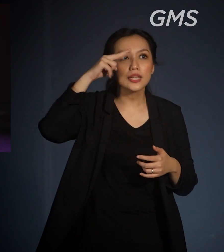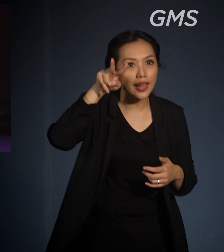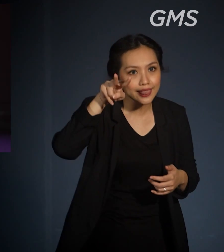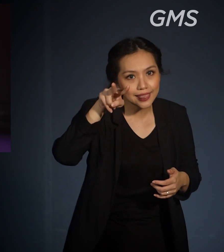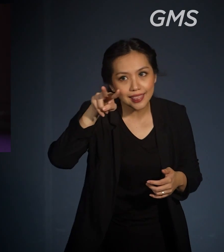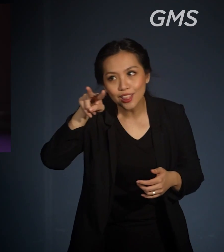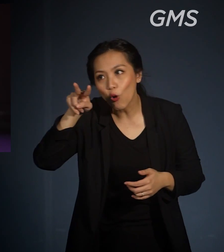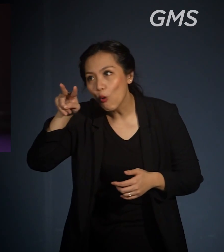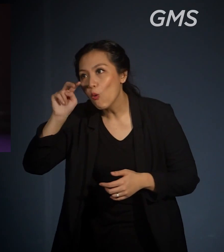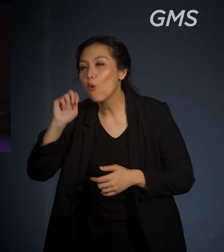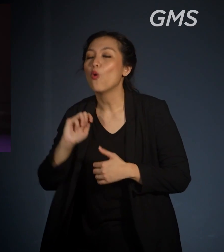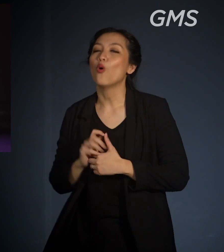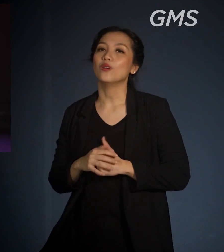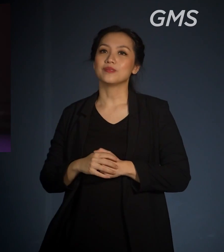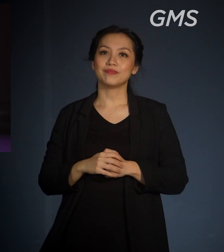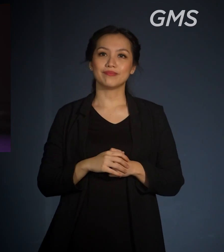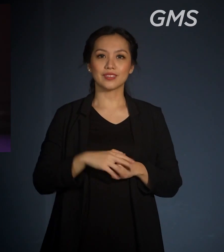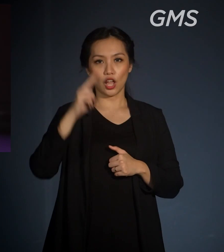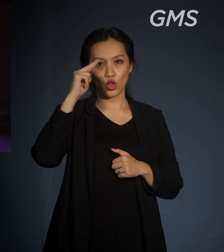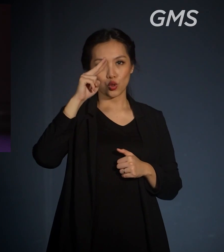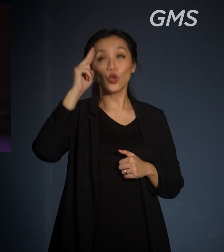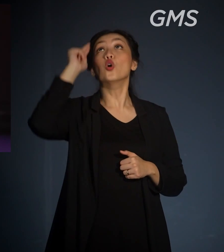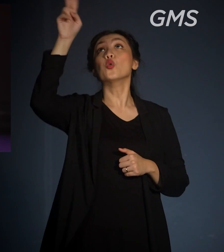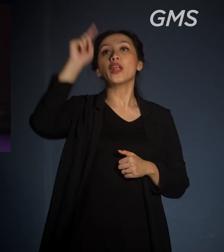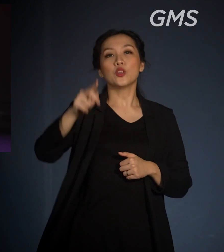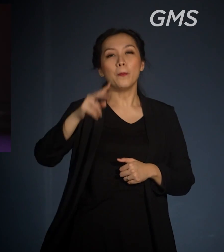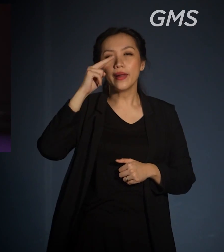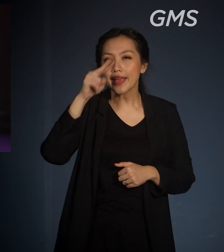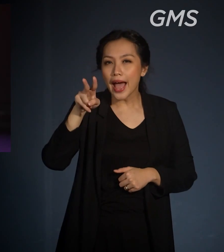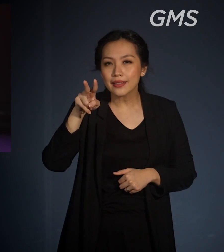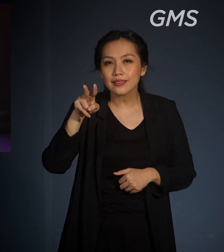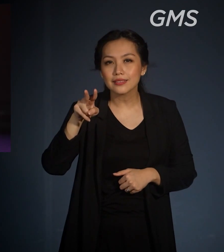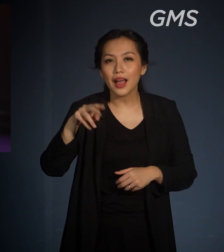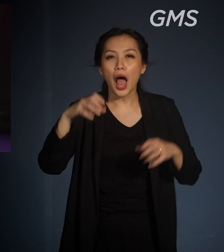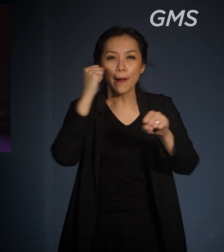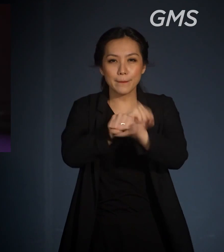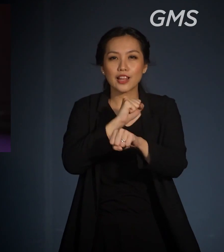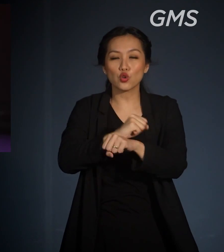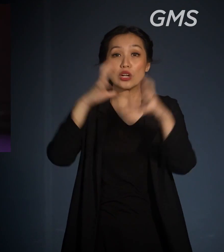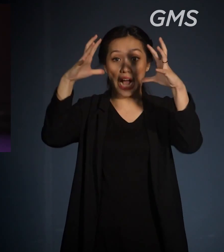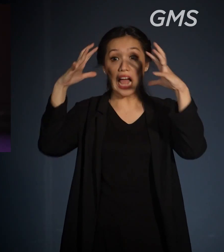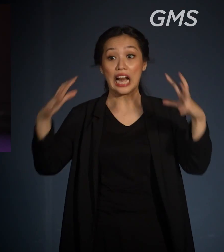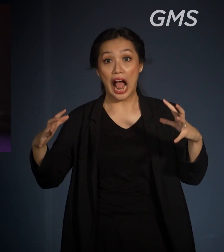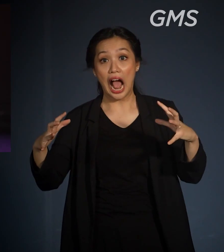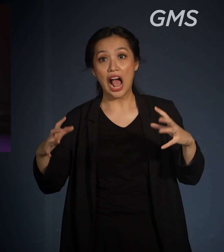Yang dia lihat adalah batu karang. Yang dia lihat adalah Petrus.